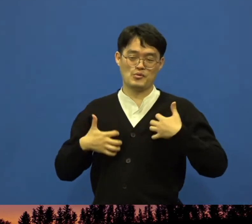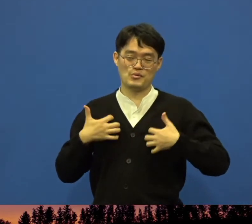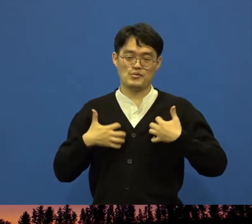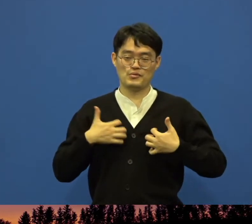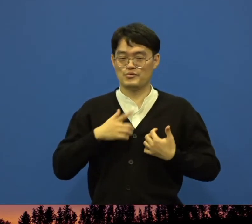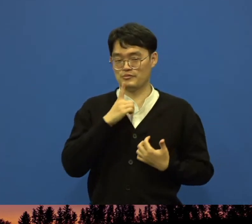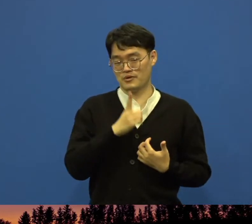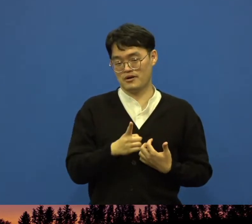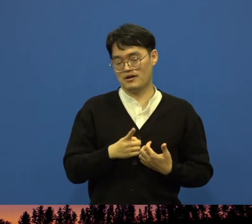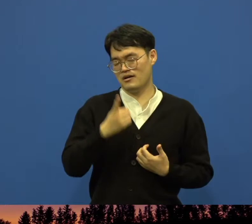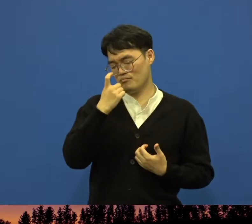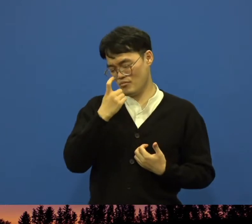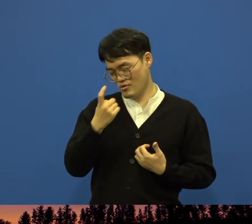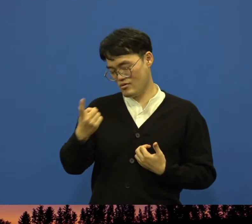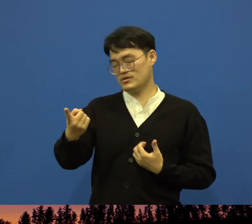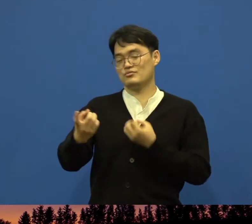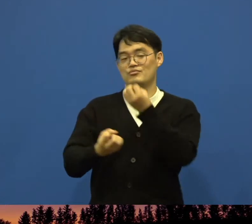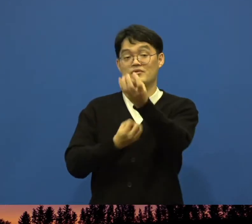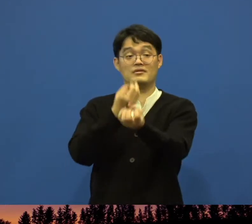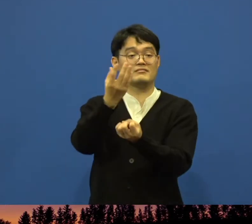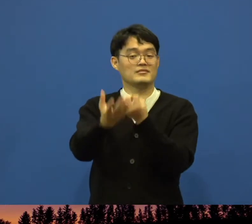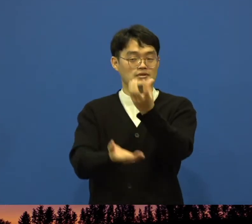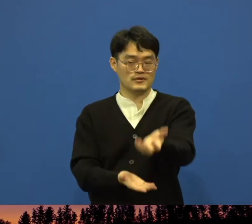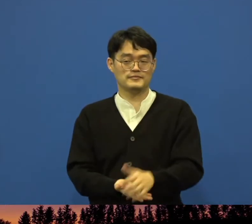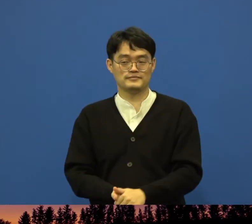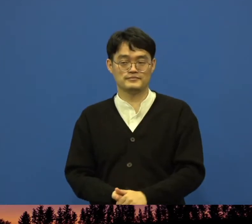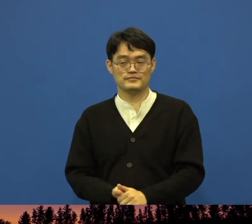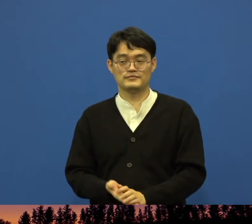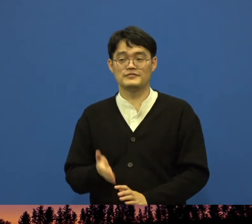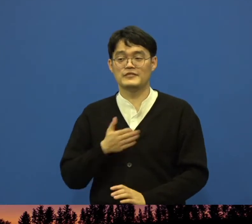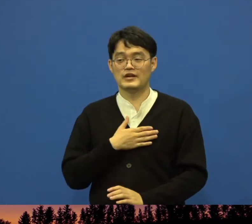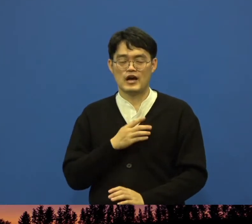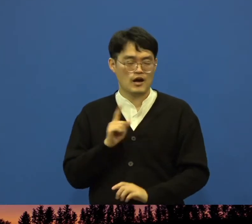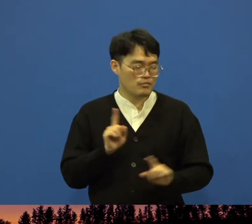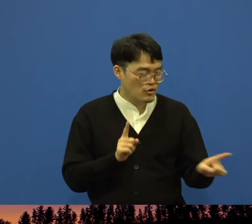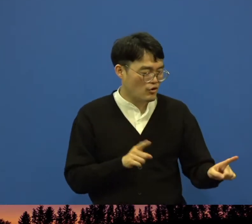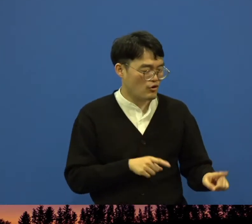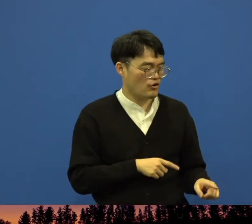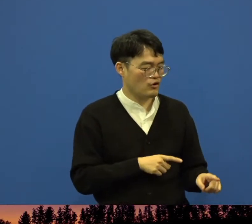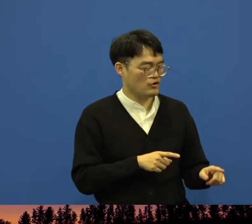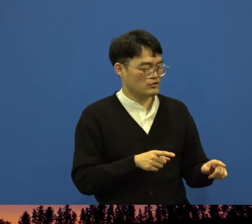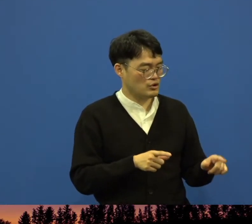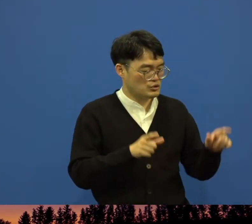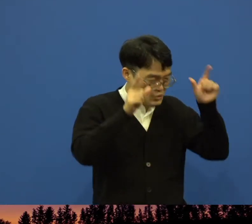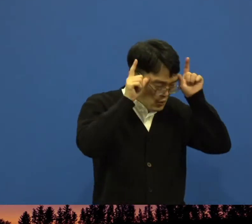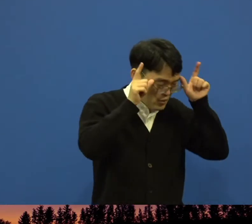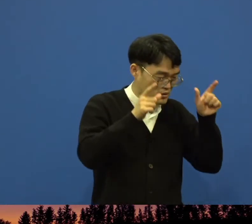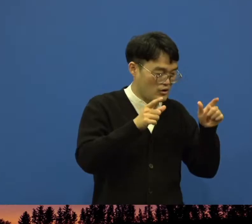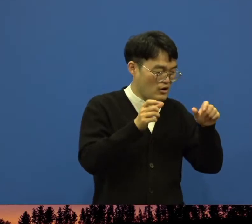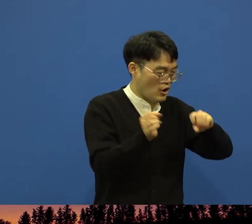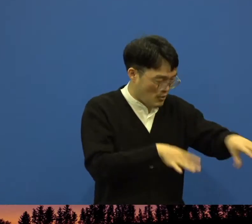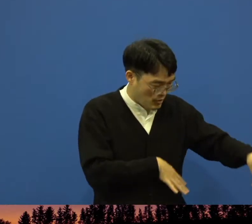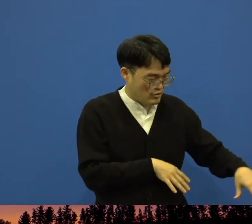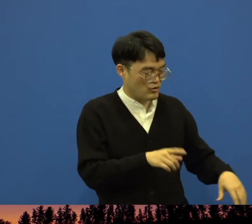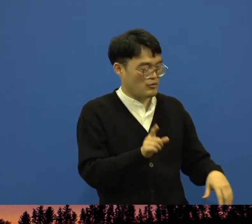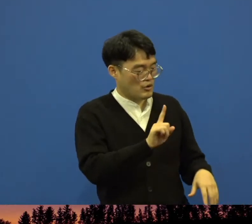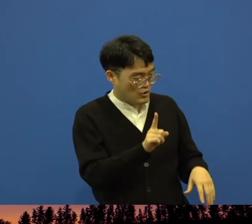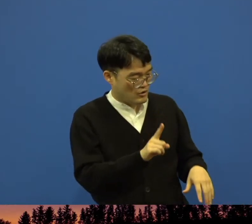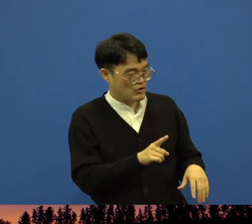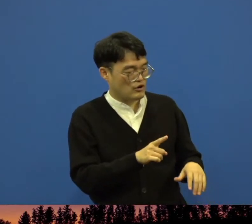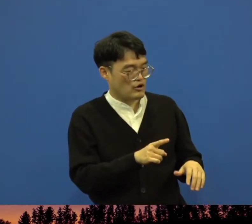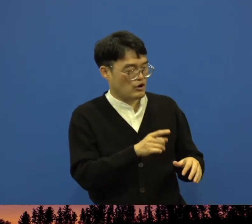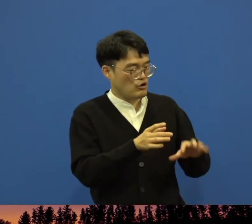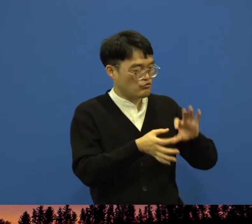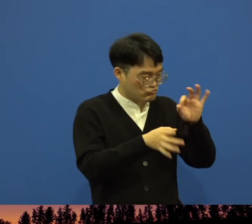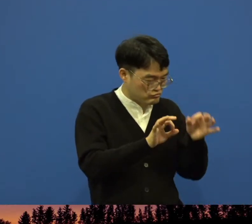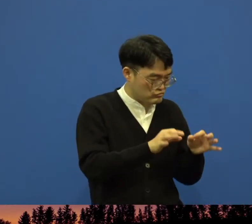뭐 얼마나 멋있는 거잖아요, 여러분. 무엇이 다 없을지라도 어떤 것들이 내 인생에